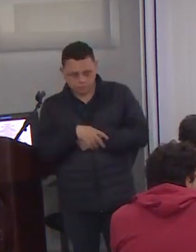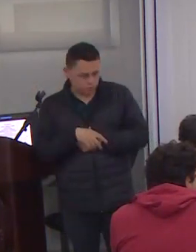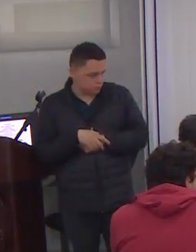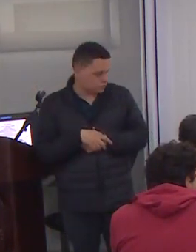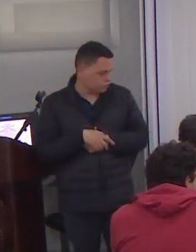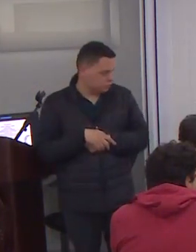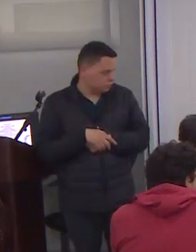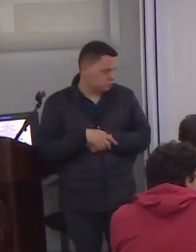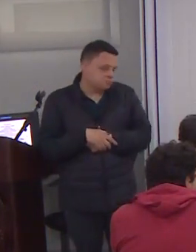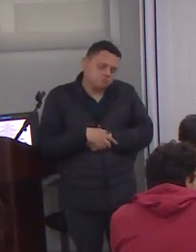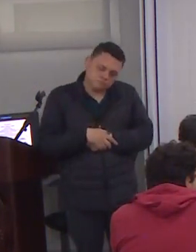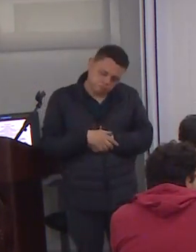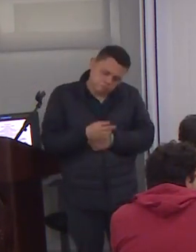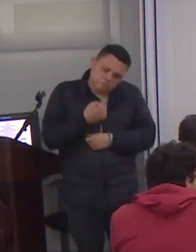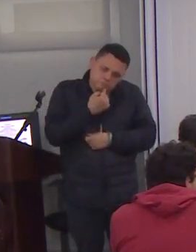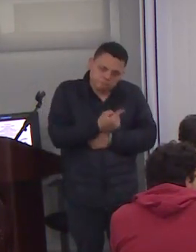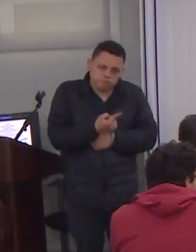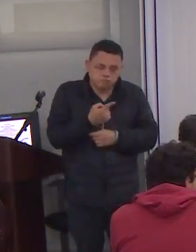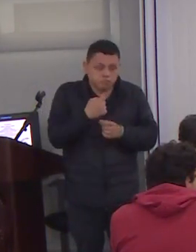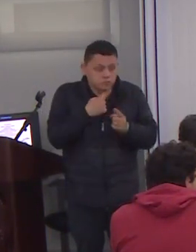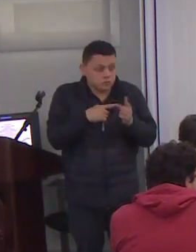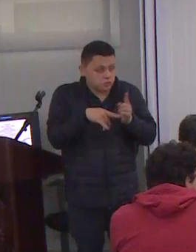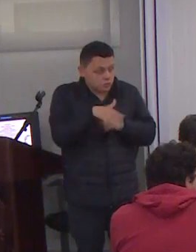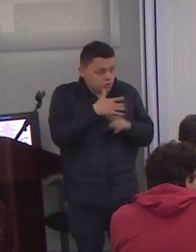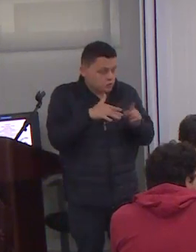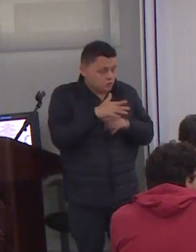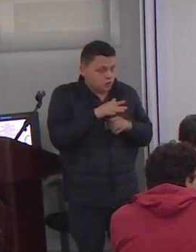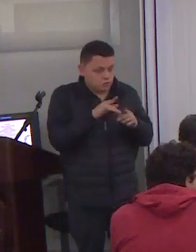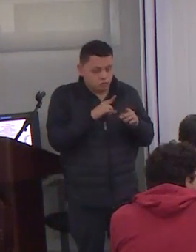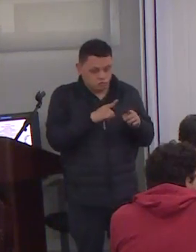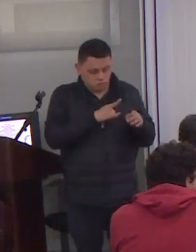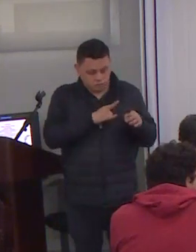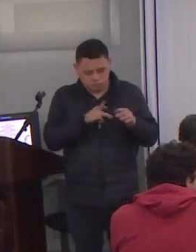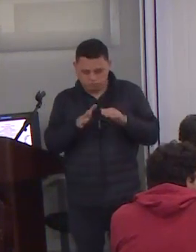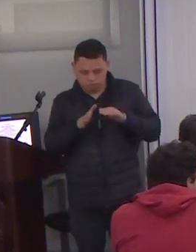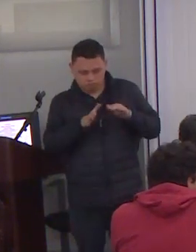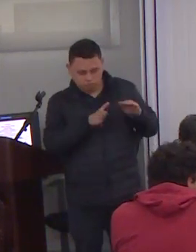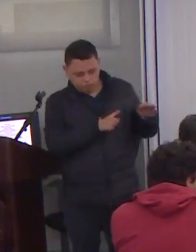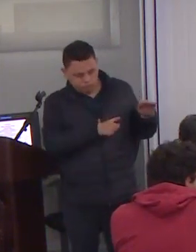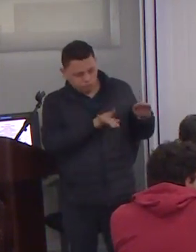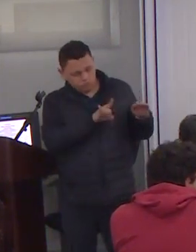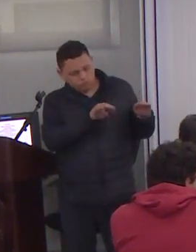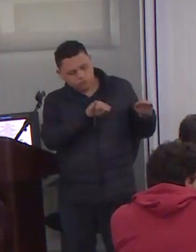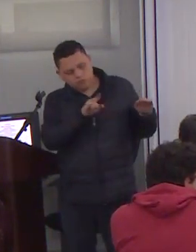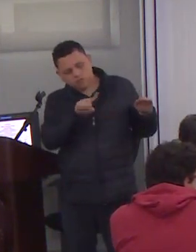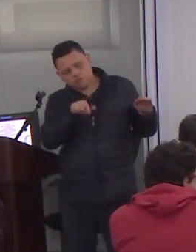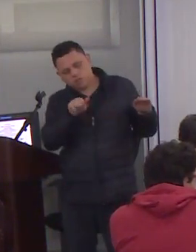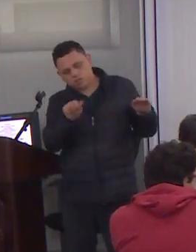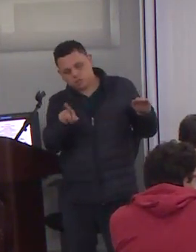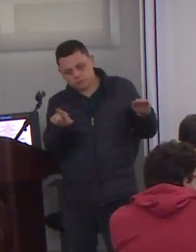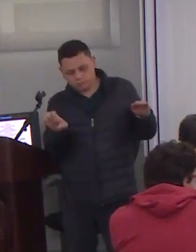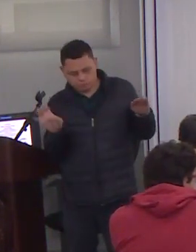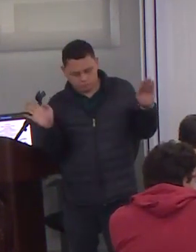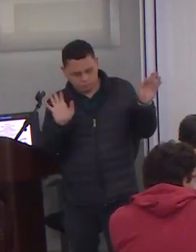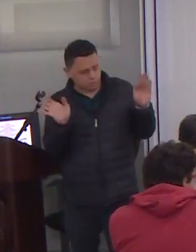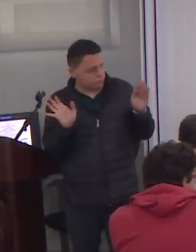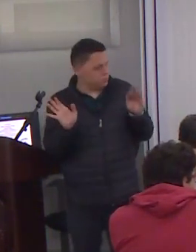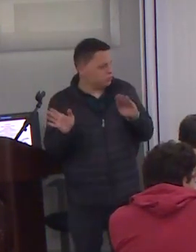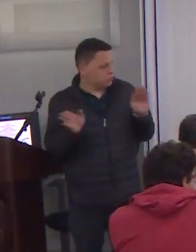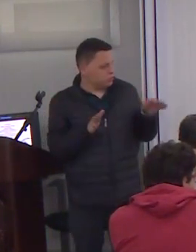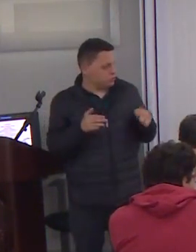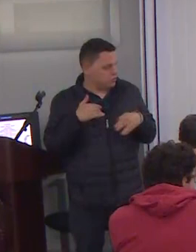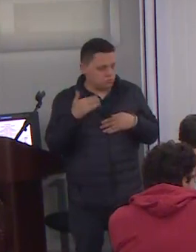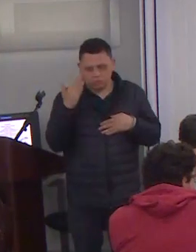bueno me voy a salir un poquitico del contexto de Unisalle de ahí obramos realmente como